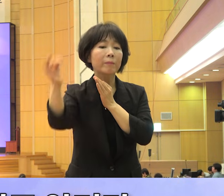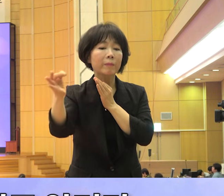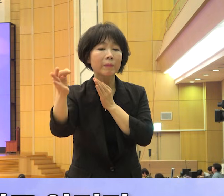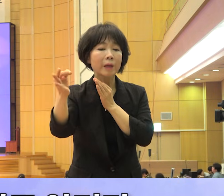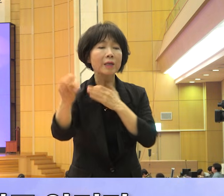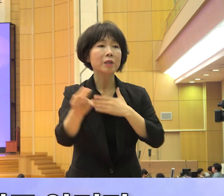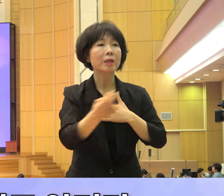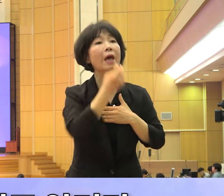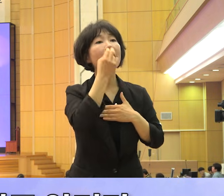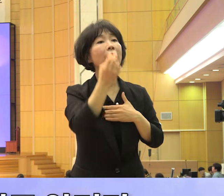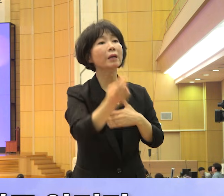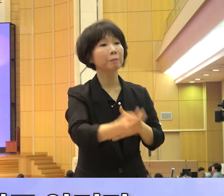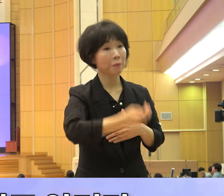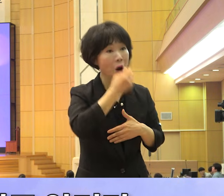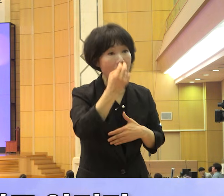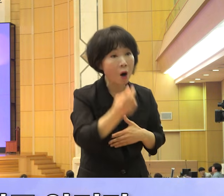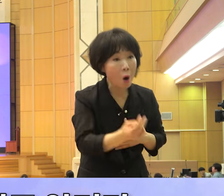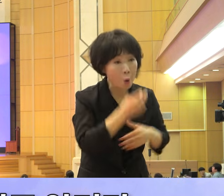영원한